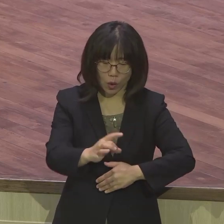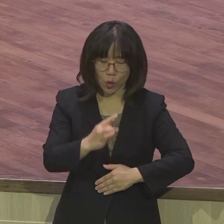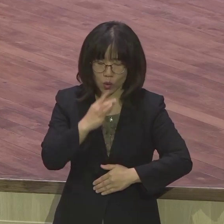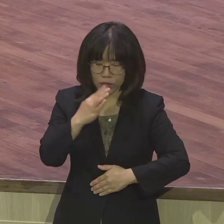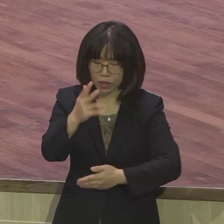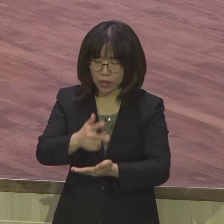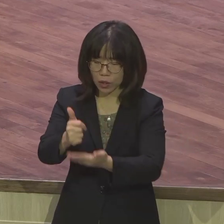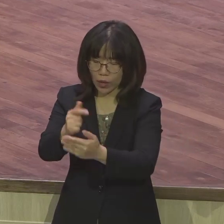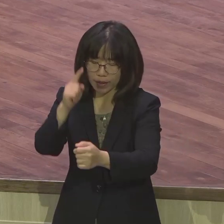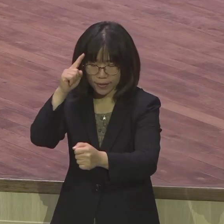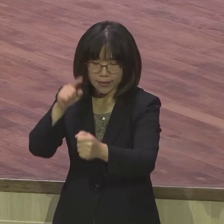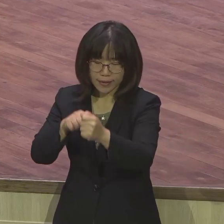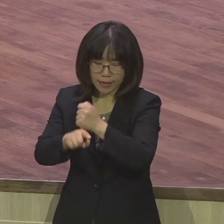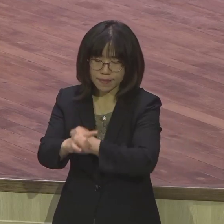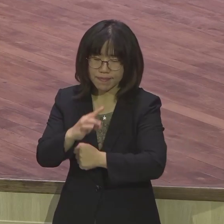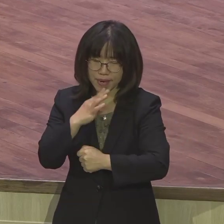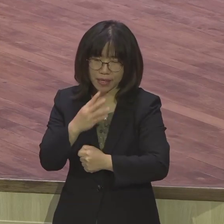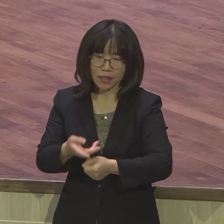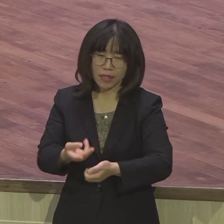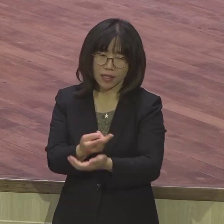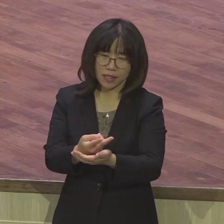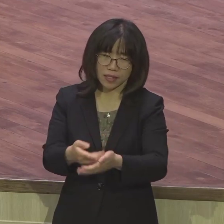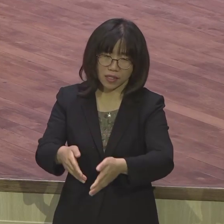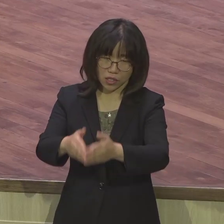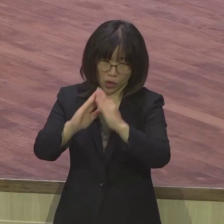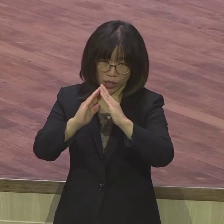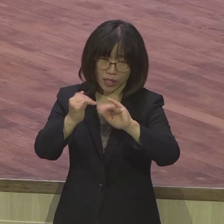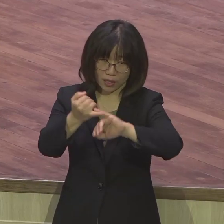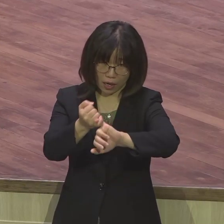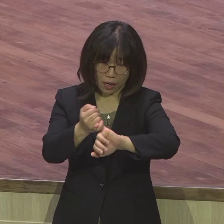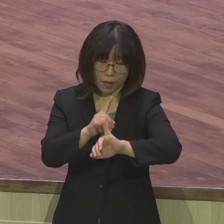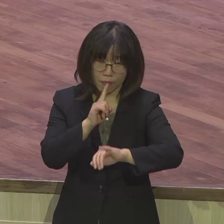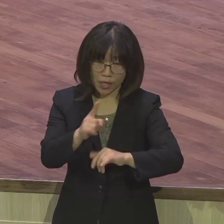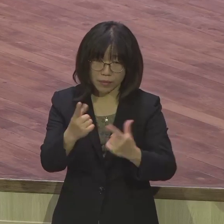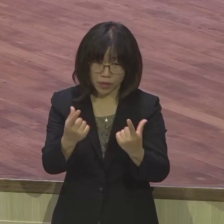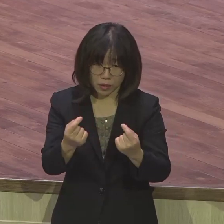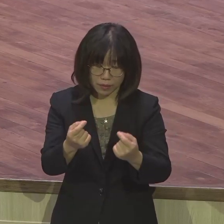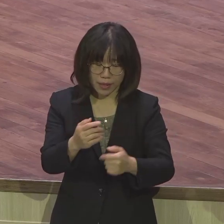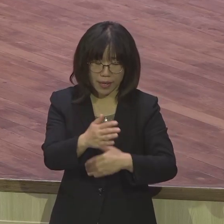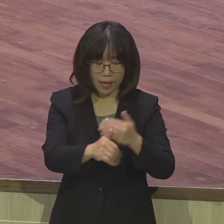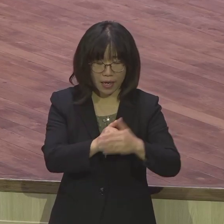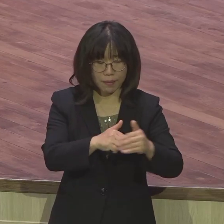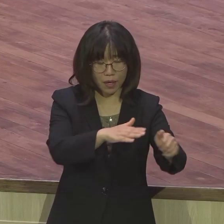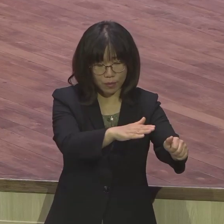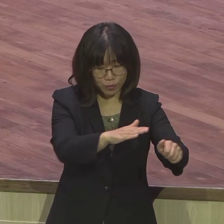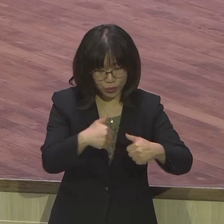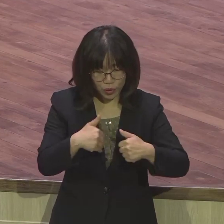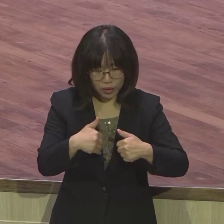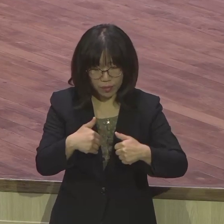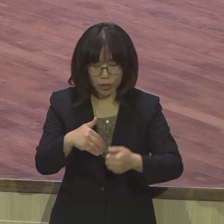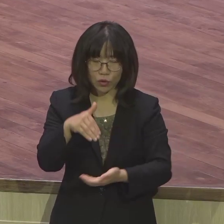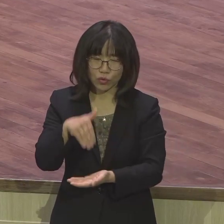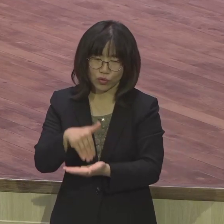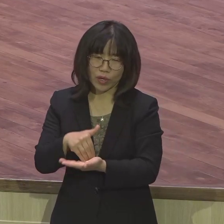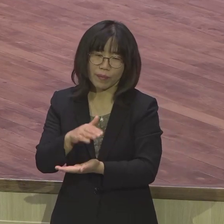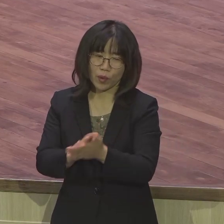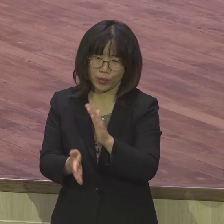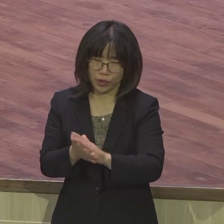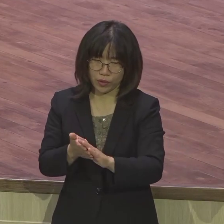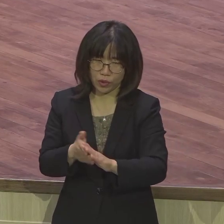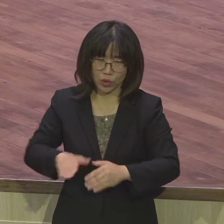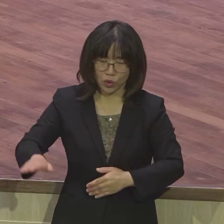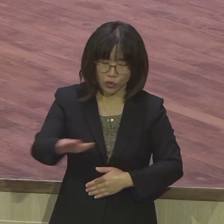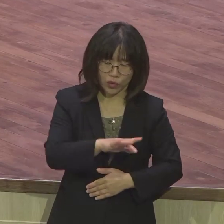서리라. 로마서 11장 29절에 보면 하나님의 은사와 부르심에는 후회함이 없다고 말씀하셨습니다. 하나님이 저와 여러분을 한 사람 한 사람